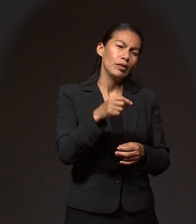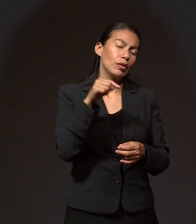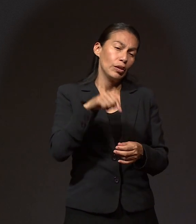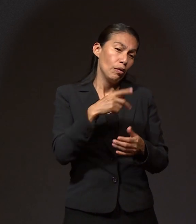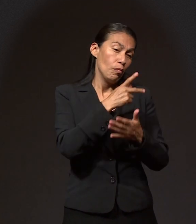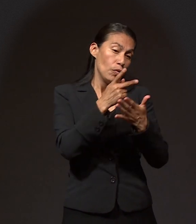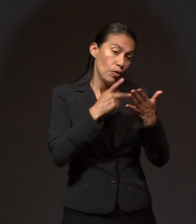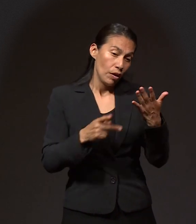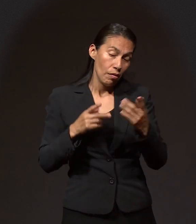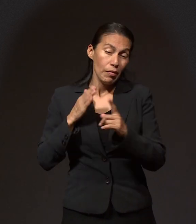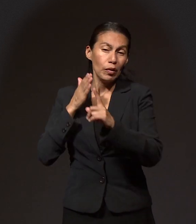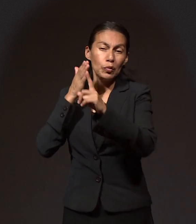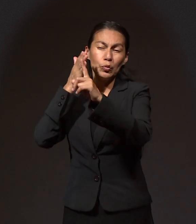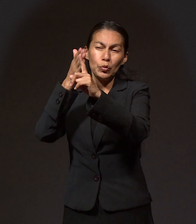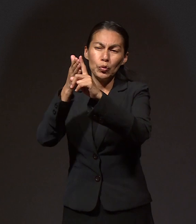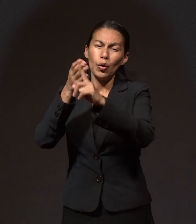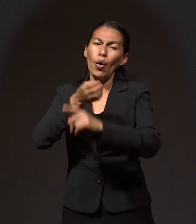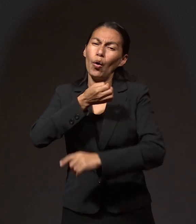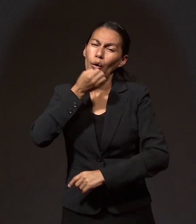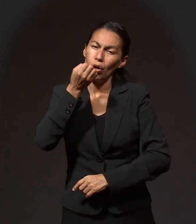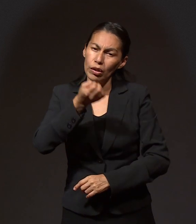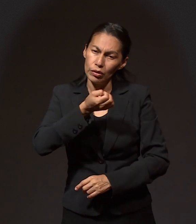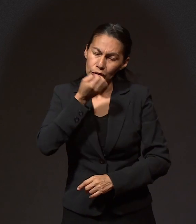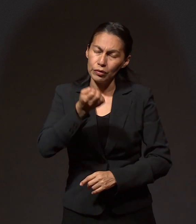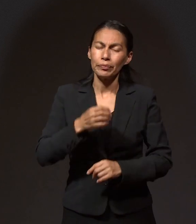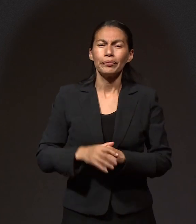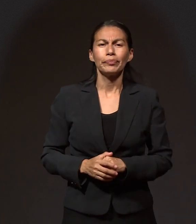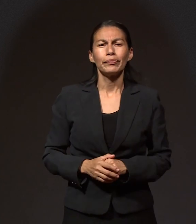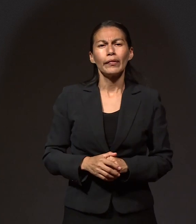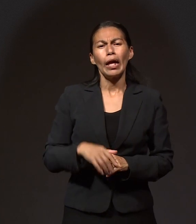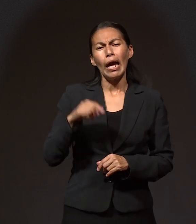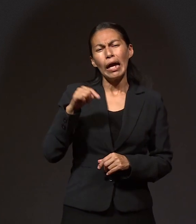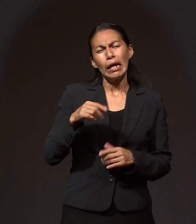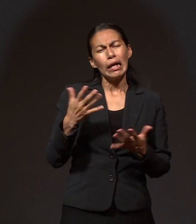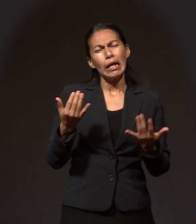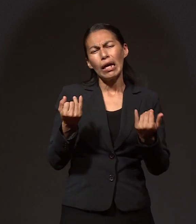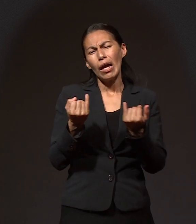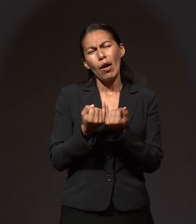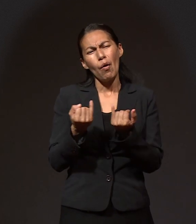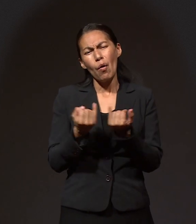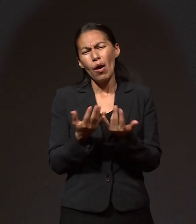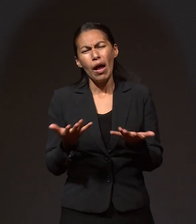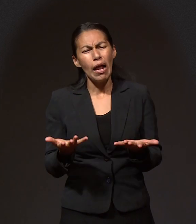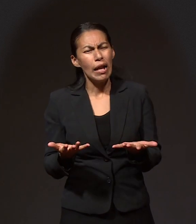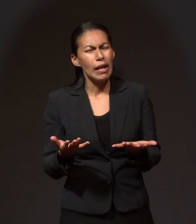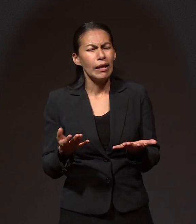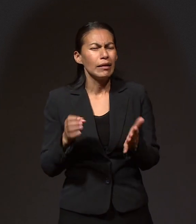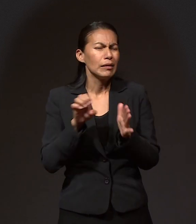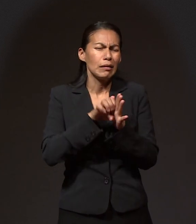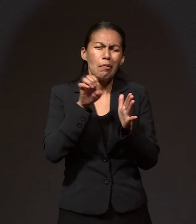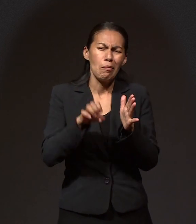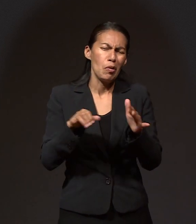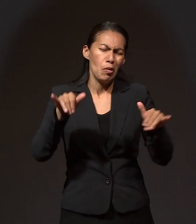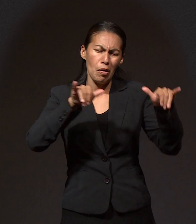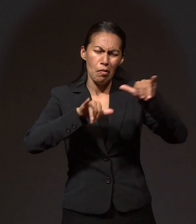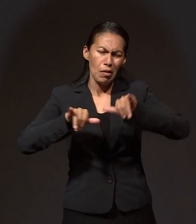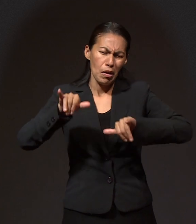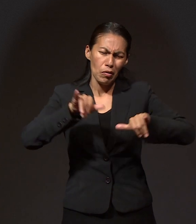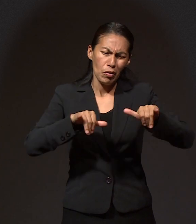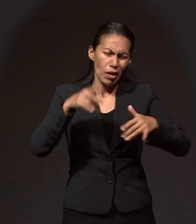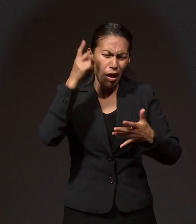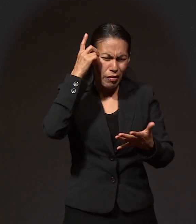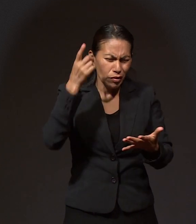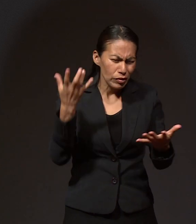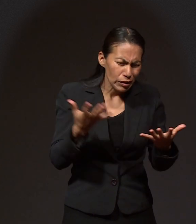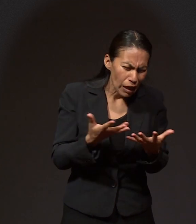programa que tenemos como foro a Dios mismo. Es como un laboratorio donde Dios actúa y ustedes